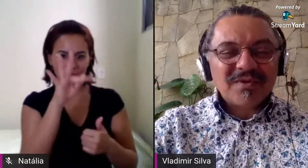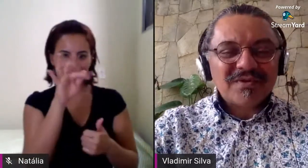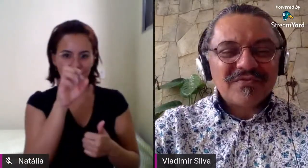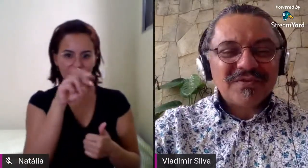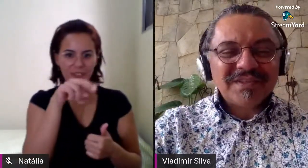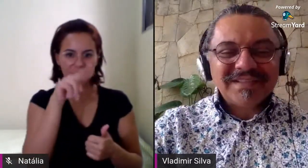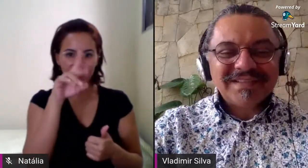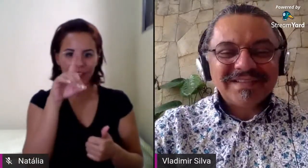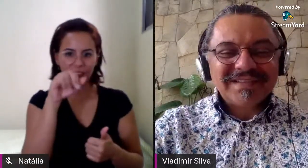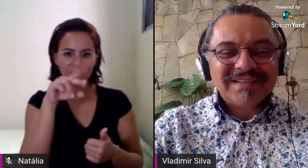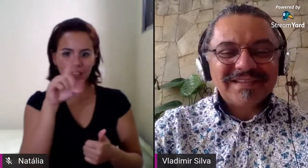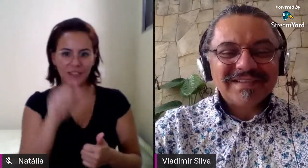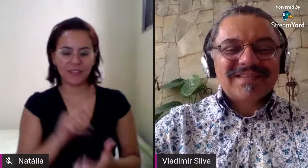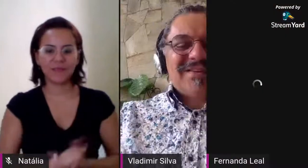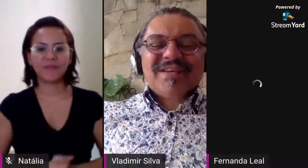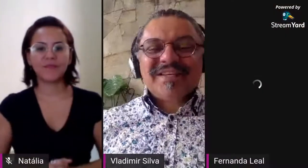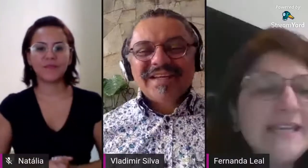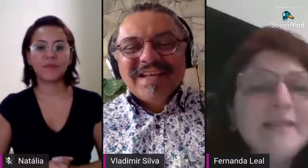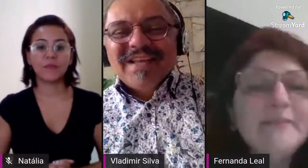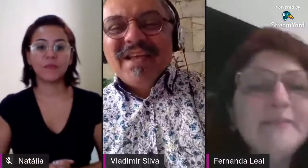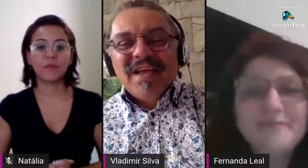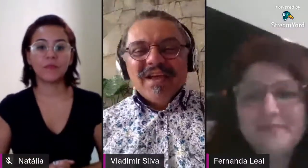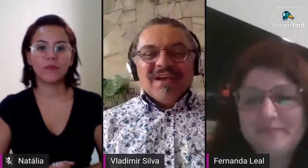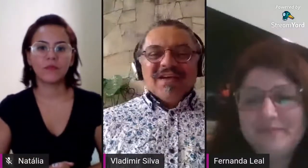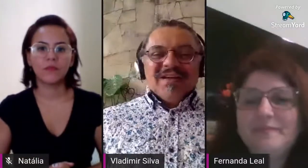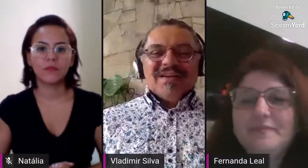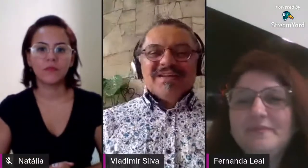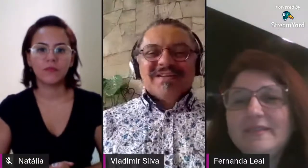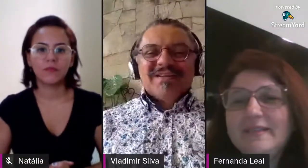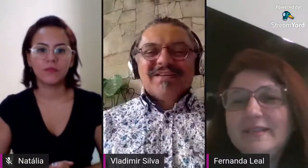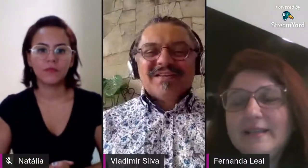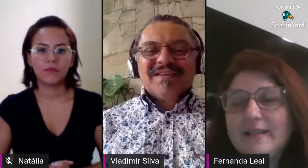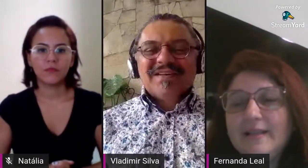Está ligado o meu microfone? Sim. Ok.